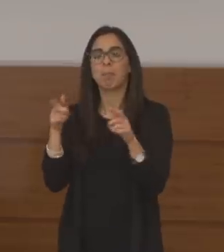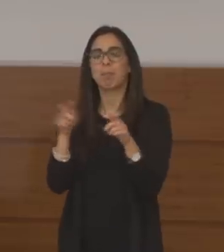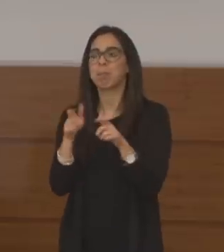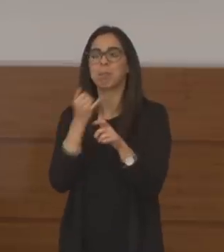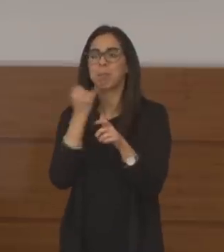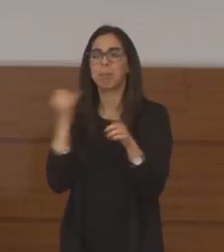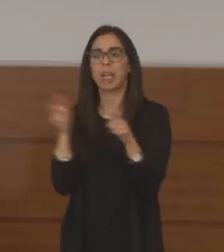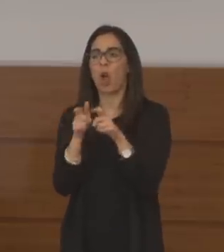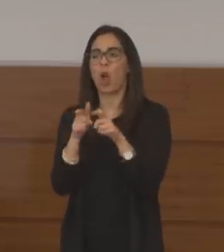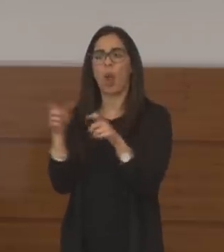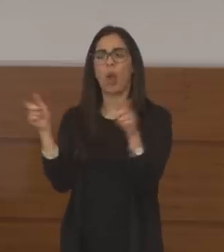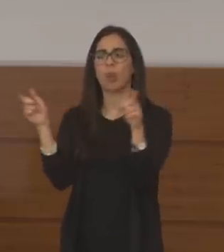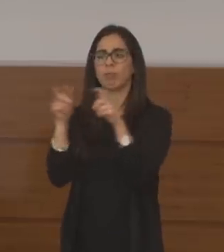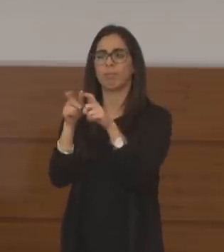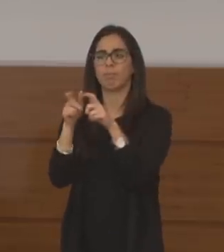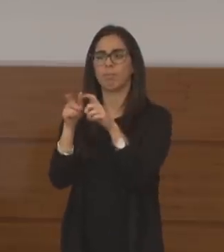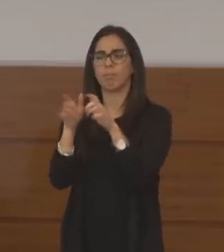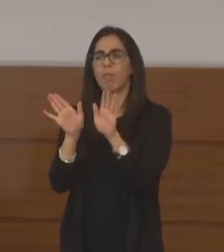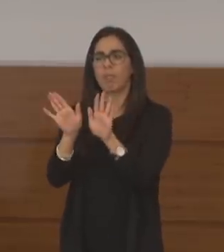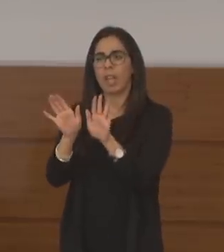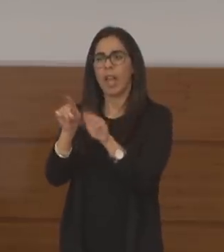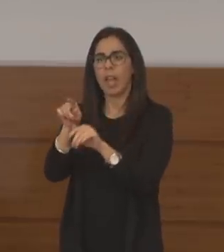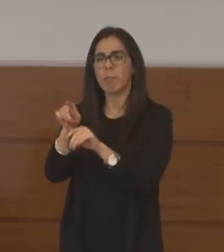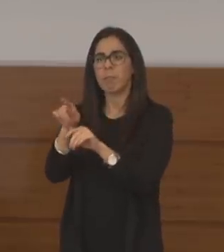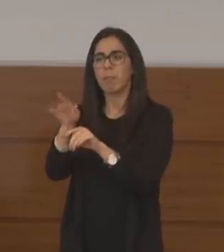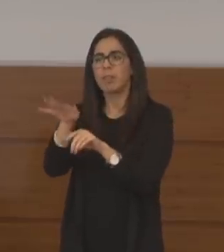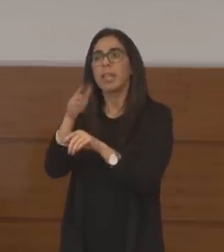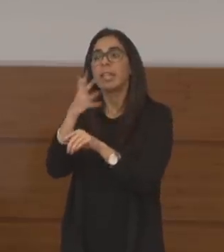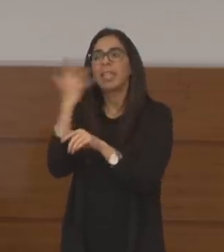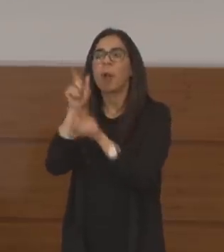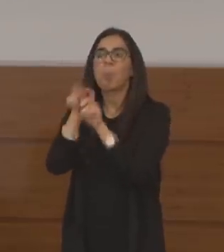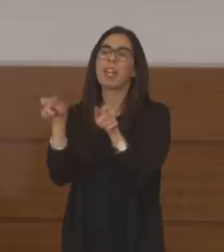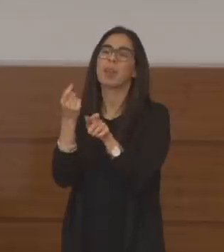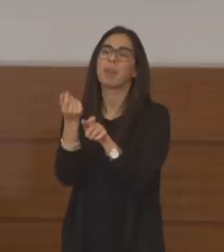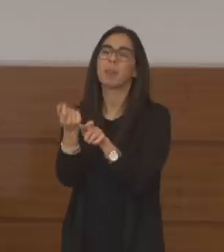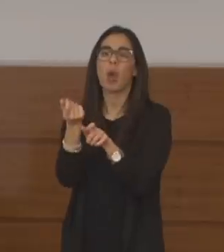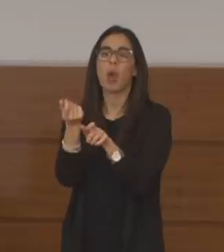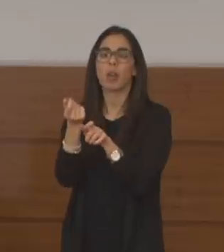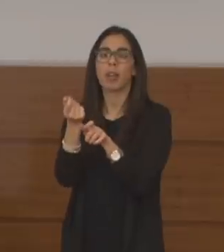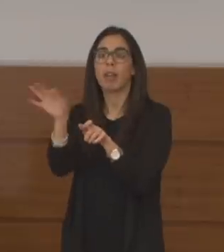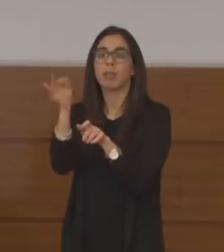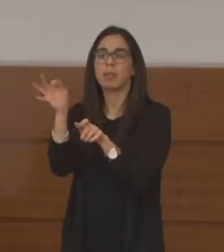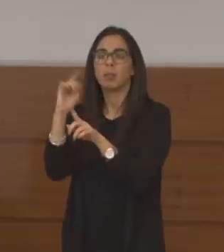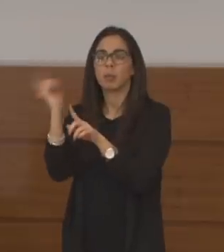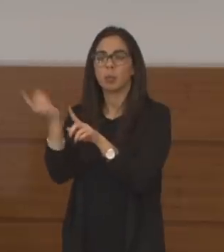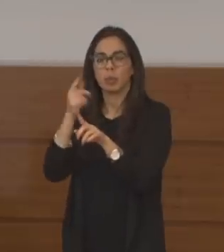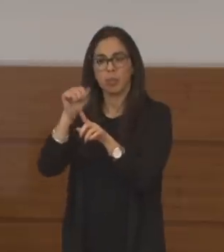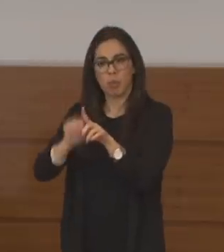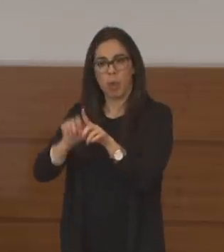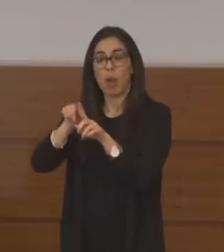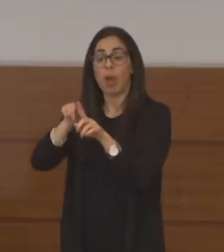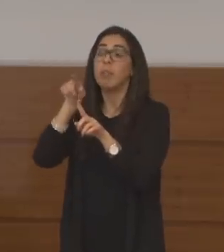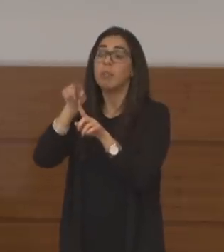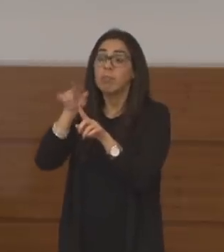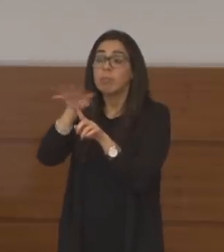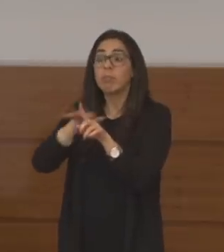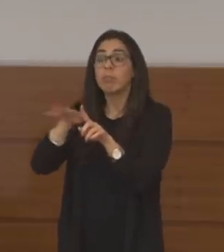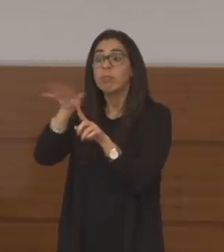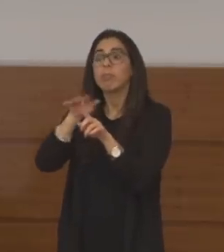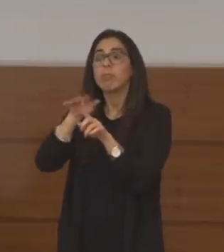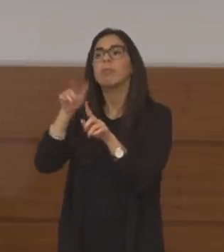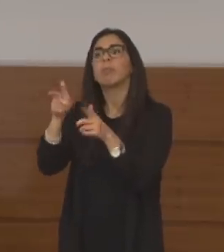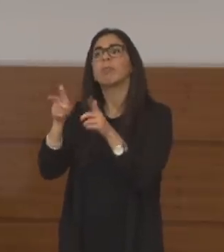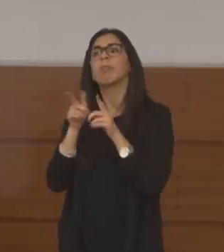confinata con numeri ovviamente contenuti e che si configura anche come una realtà che ci permetterà attraverso